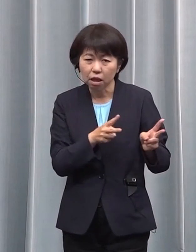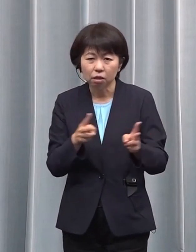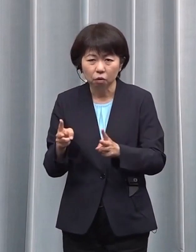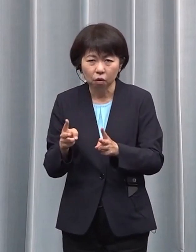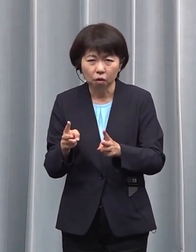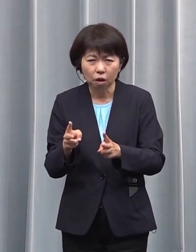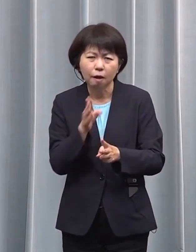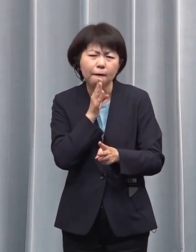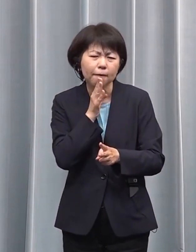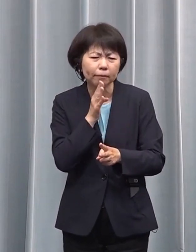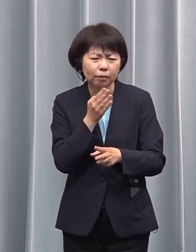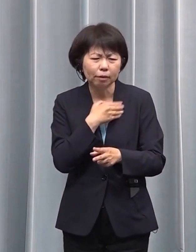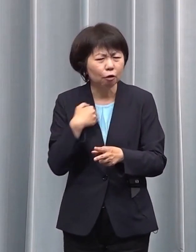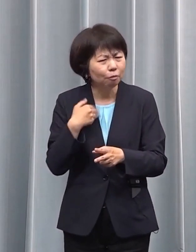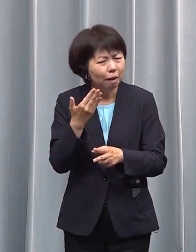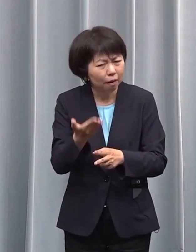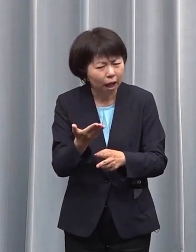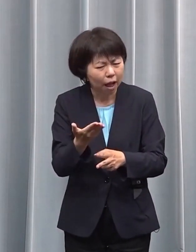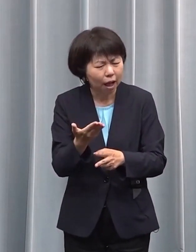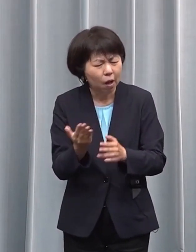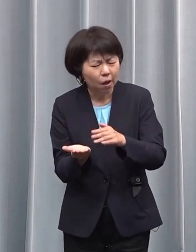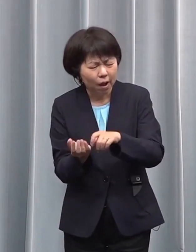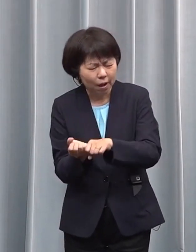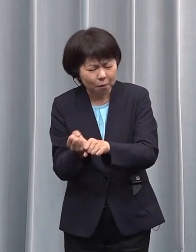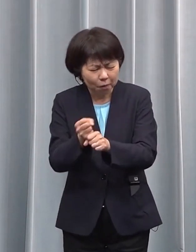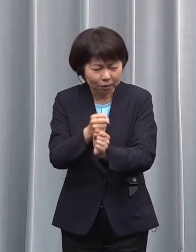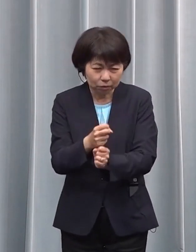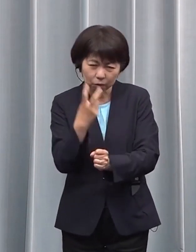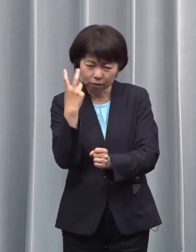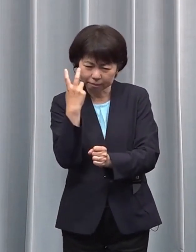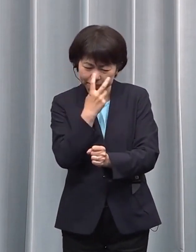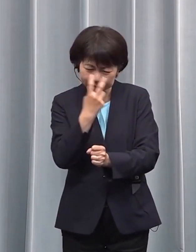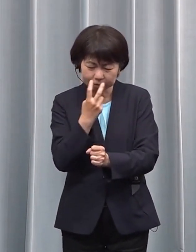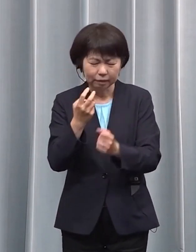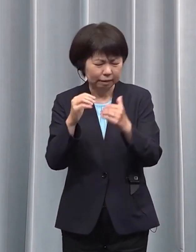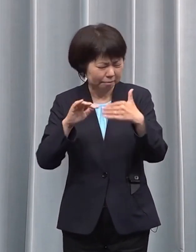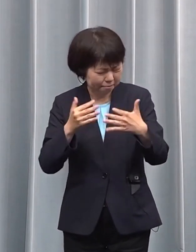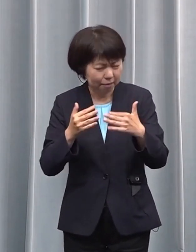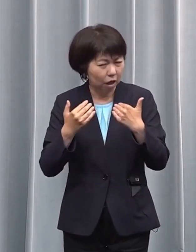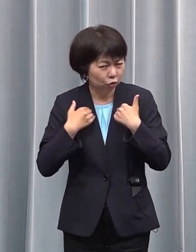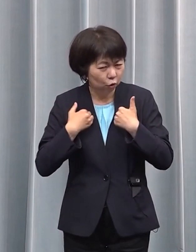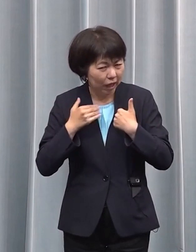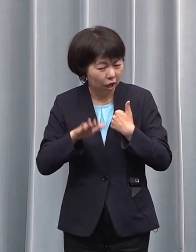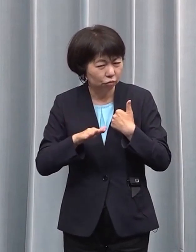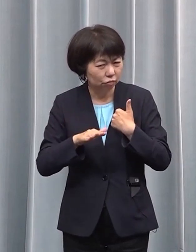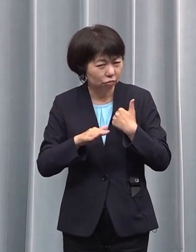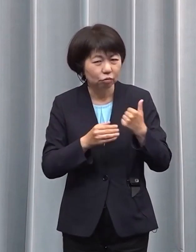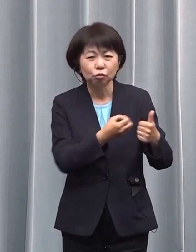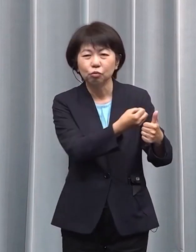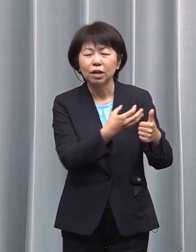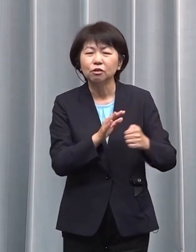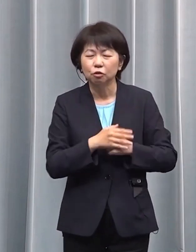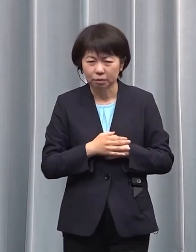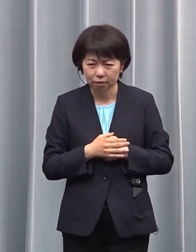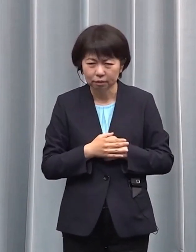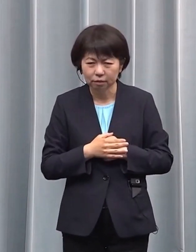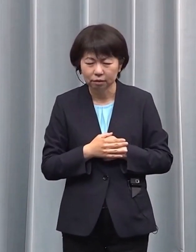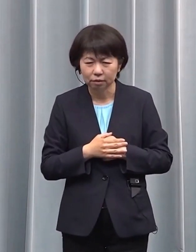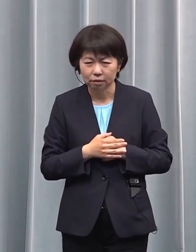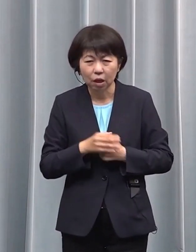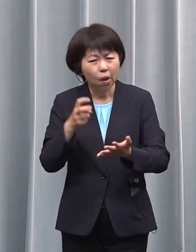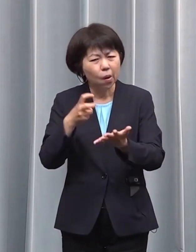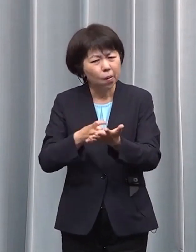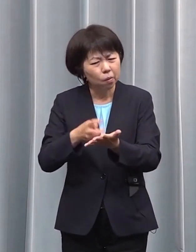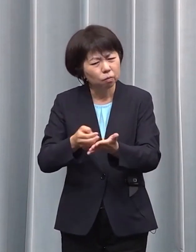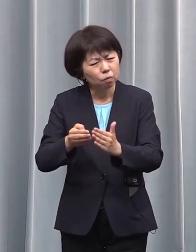審議されるべきだというふうに、この参与員の発言および立法の根拠となる部分について疑義を申し立ったのを示